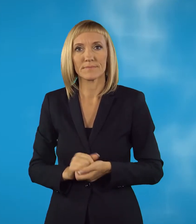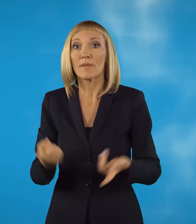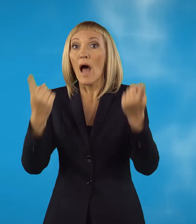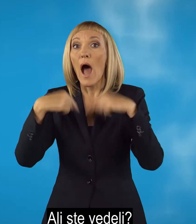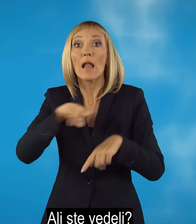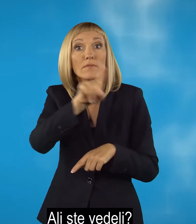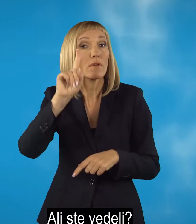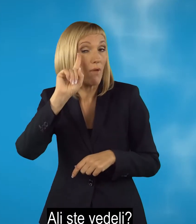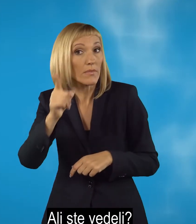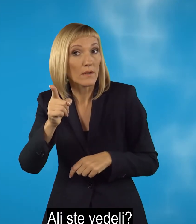Ali ste vedeli?